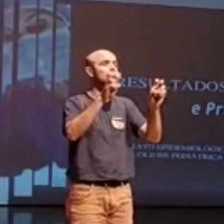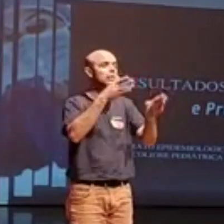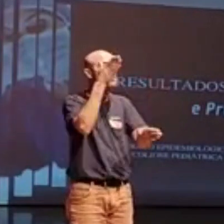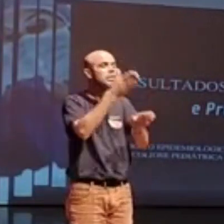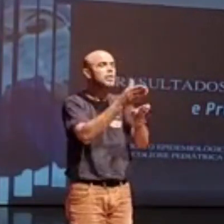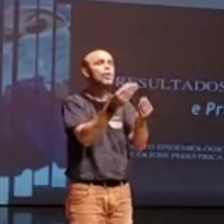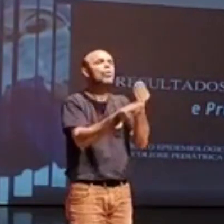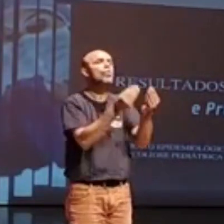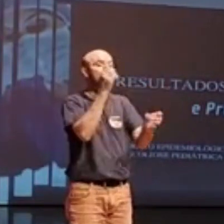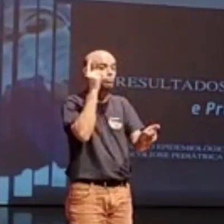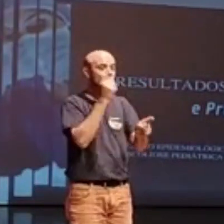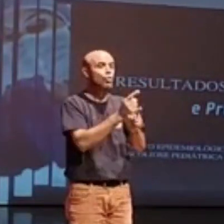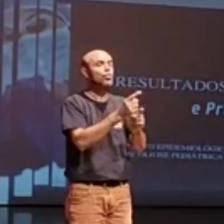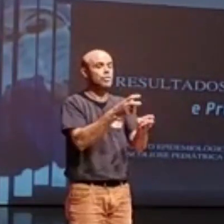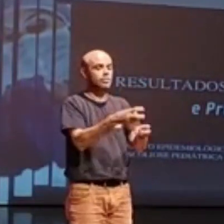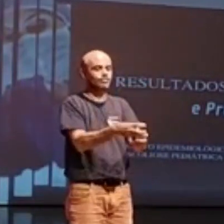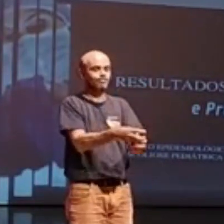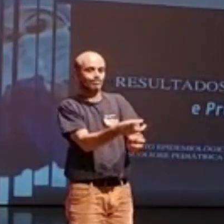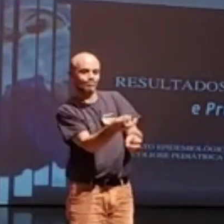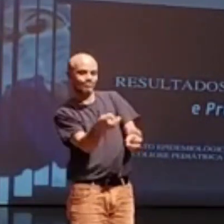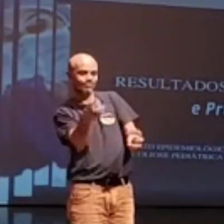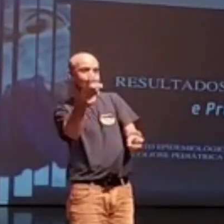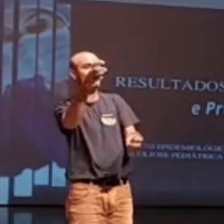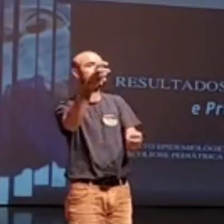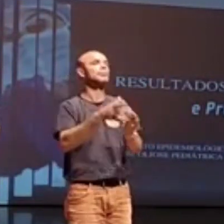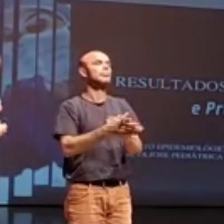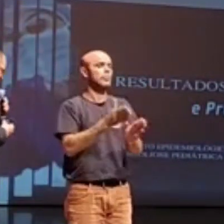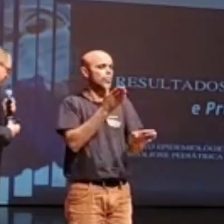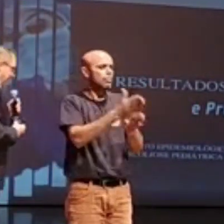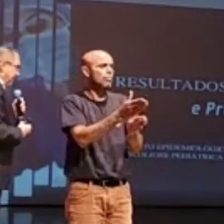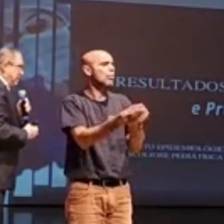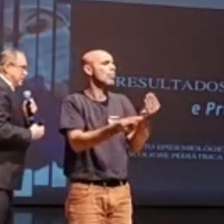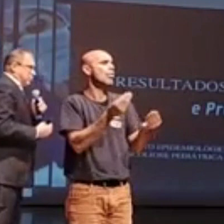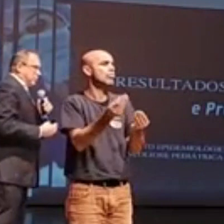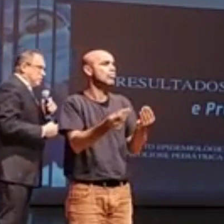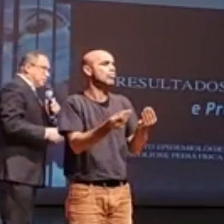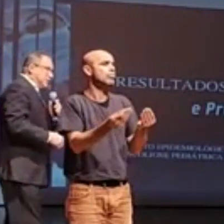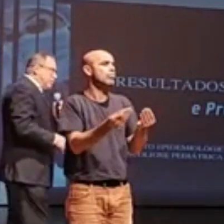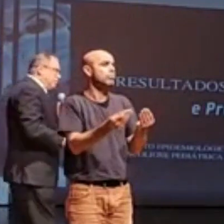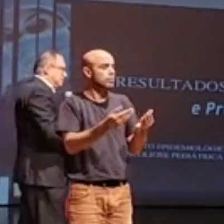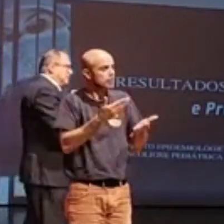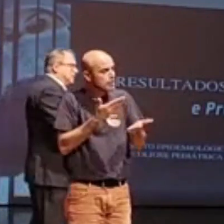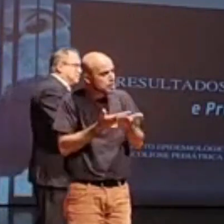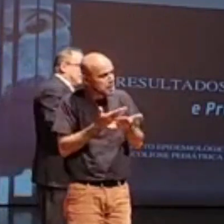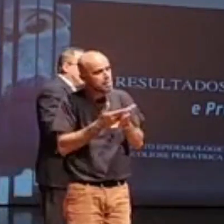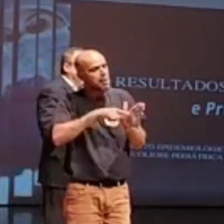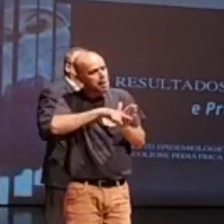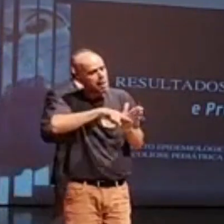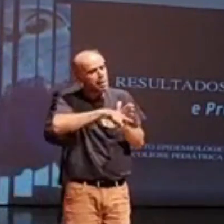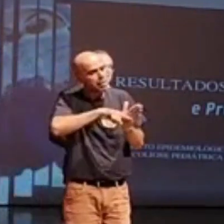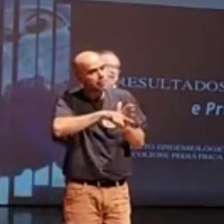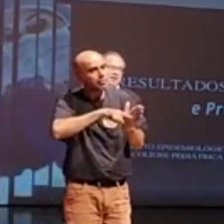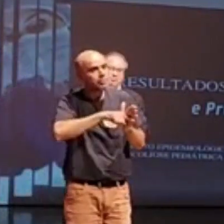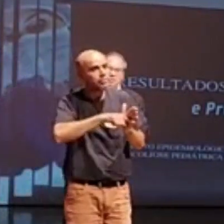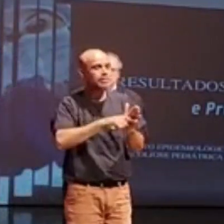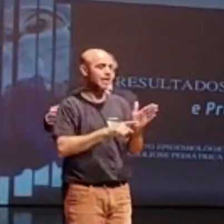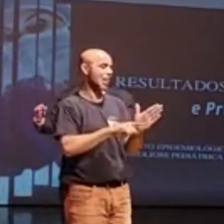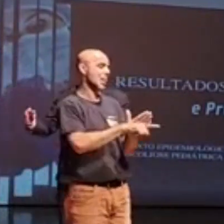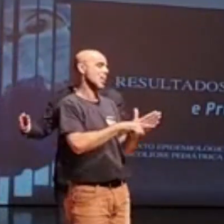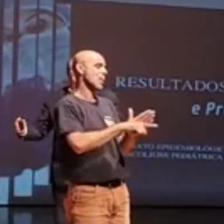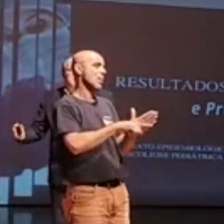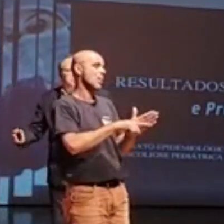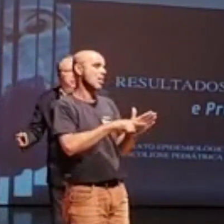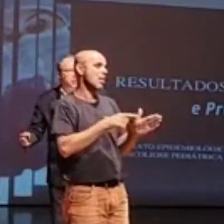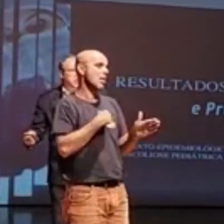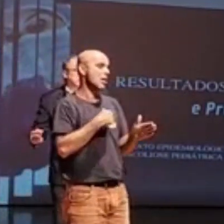diagnóstico da escoliose. O diagnóstico da escoliose é clínico, então não tem nenhum exame, prova de